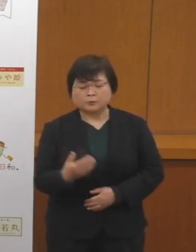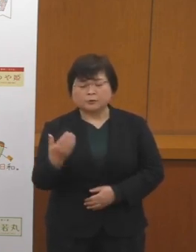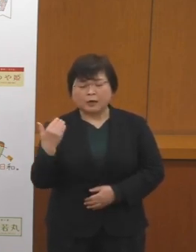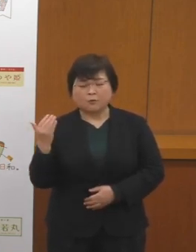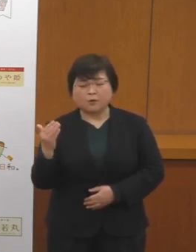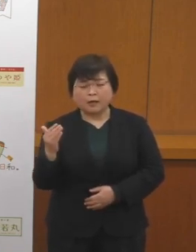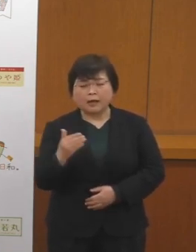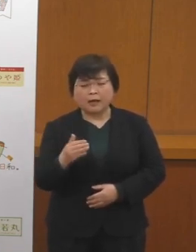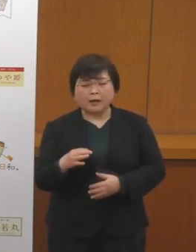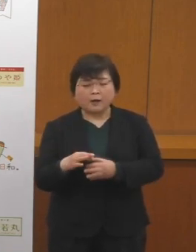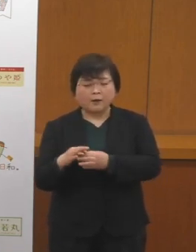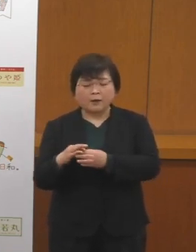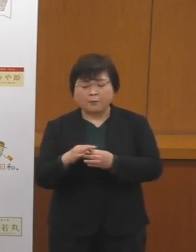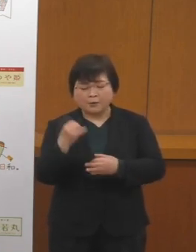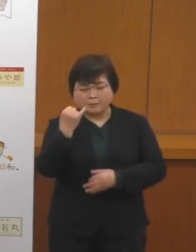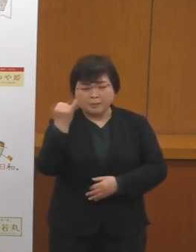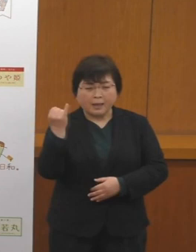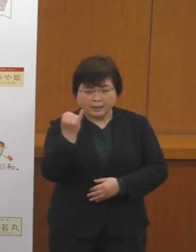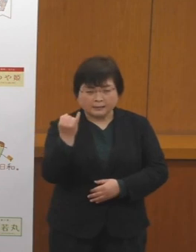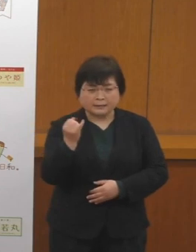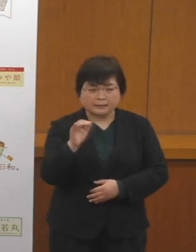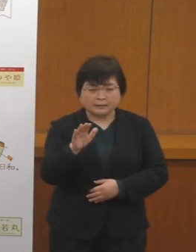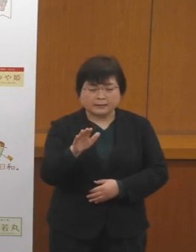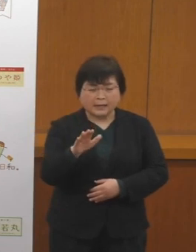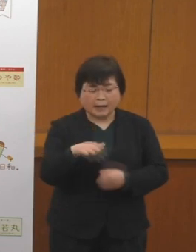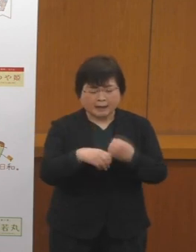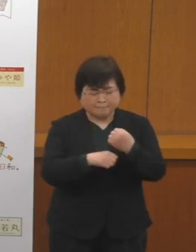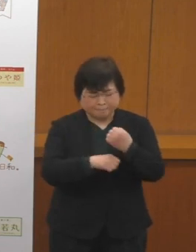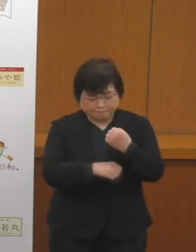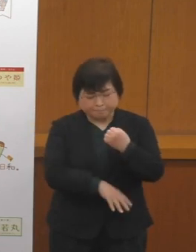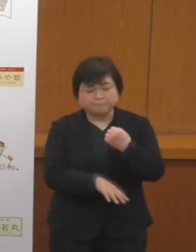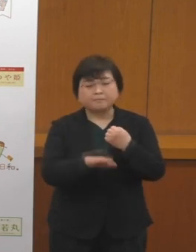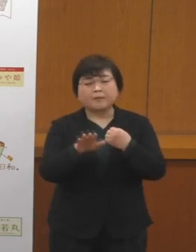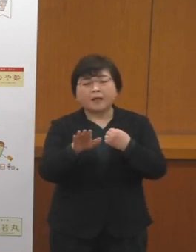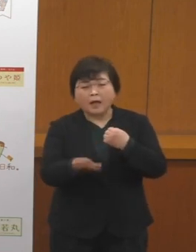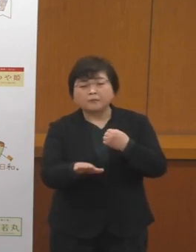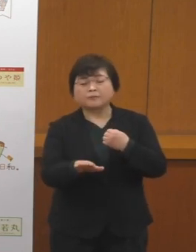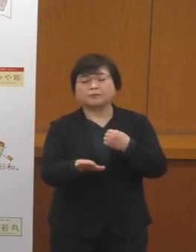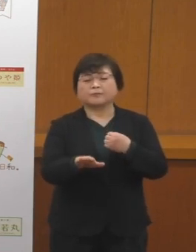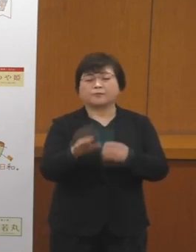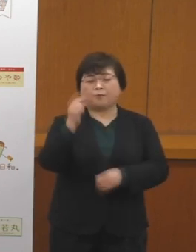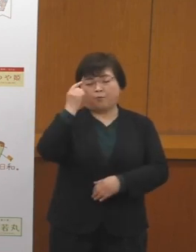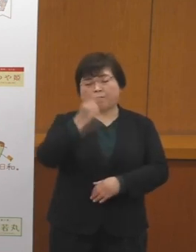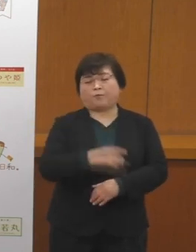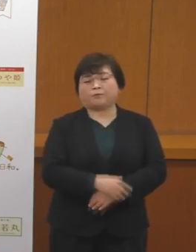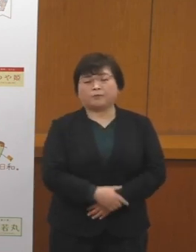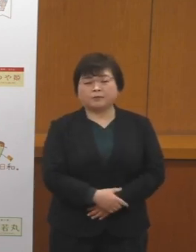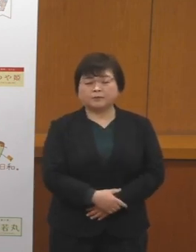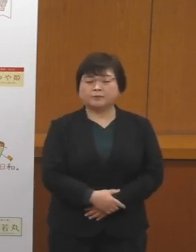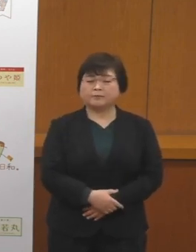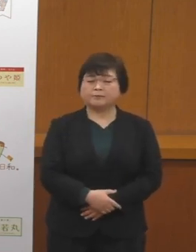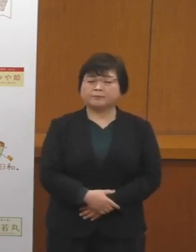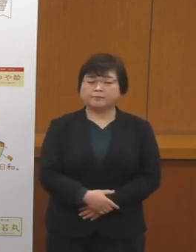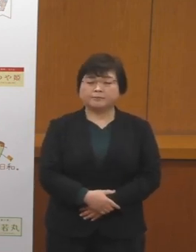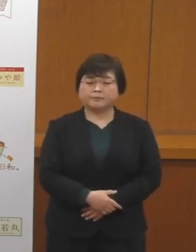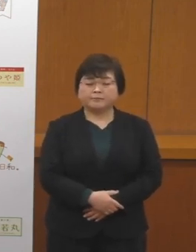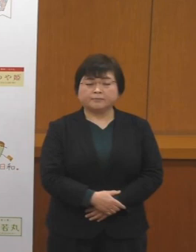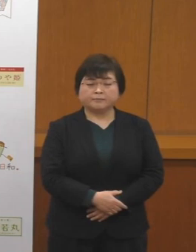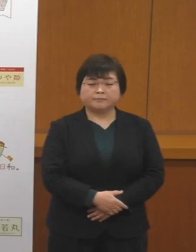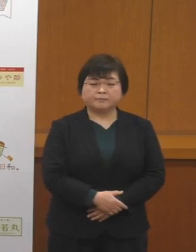過去からのイメージと言いますかそういうのが根強いところがあるのかなというふうに思っています